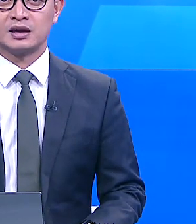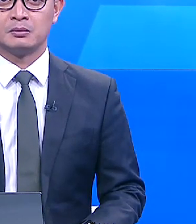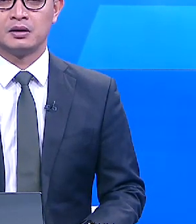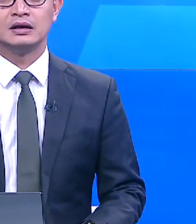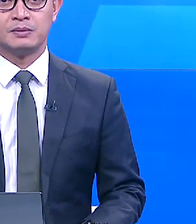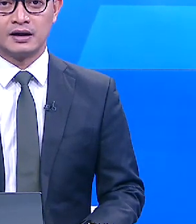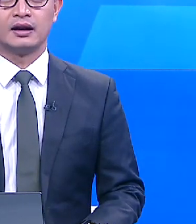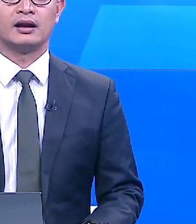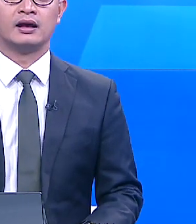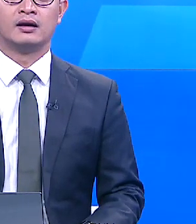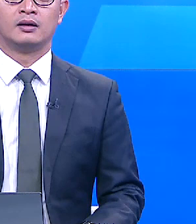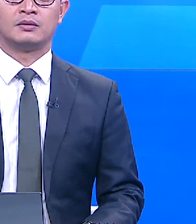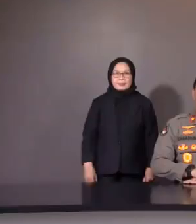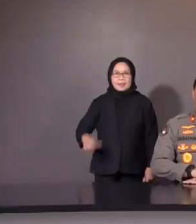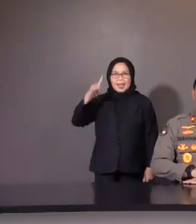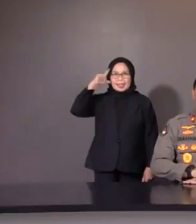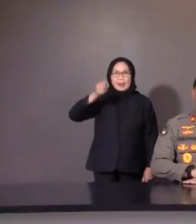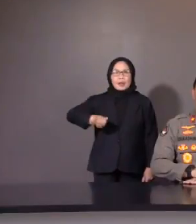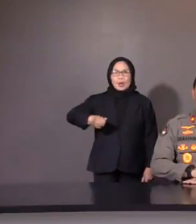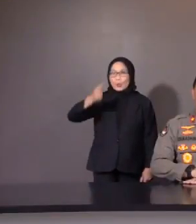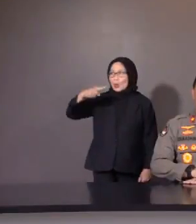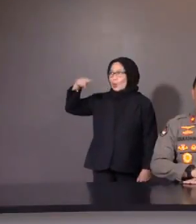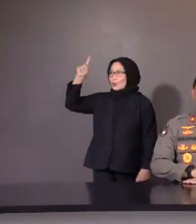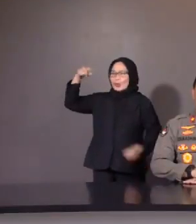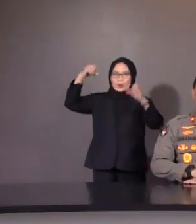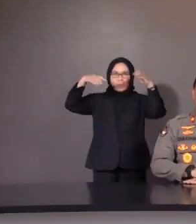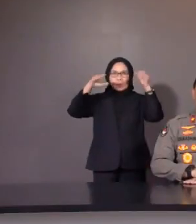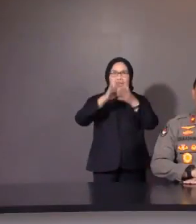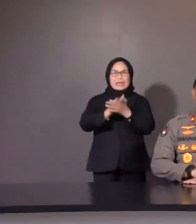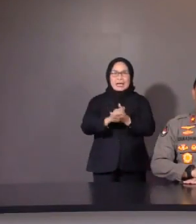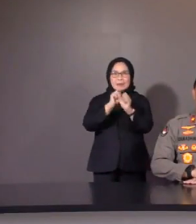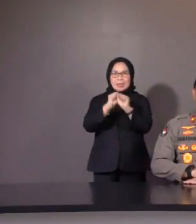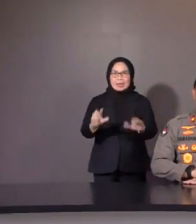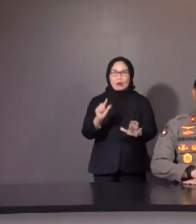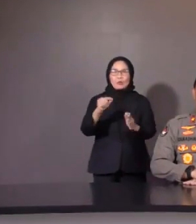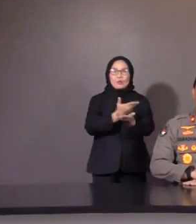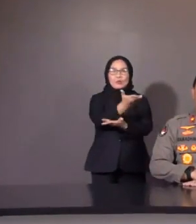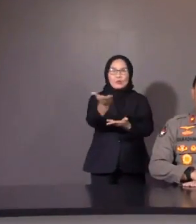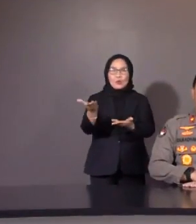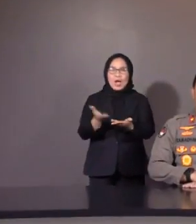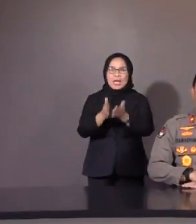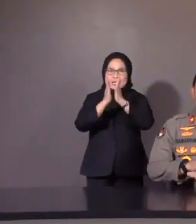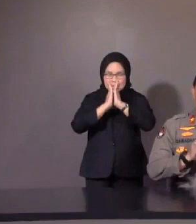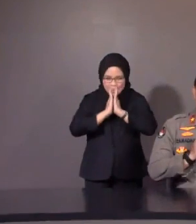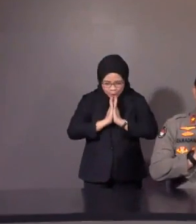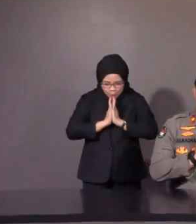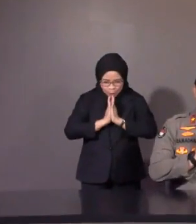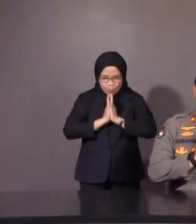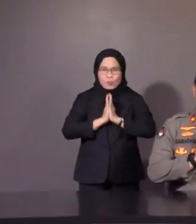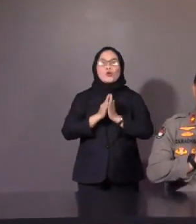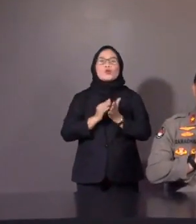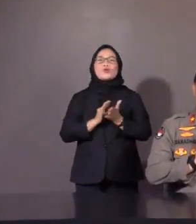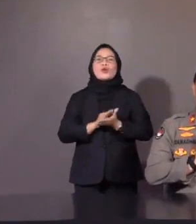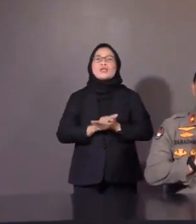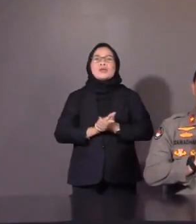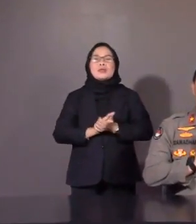majelis hakim di pengadilan majelis komisi kode etik Polri di gedung tncc Mabes Polri di weekend ketua komisi yang